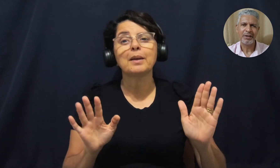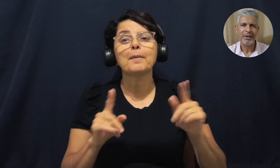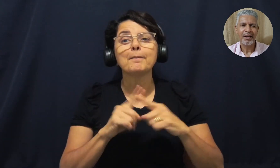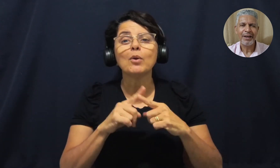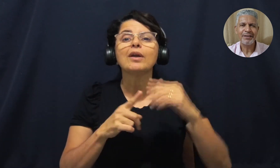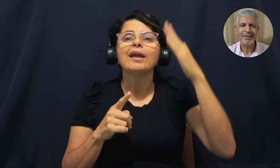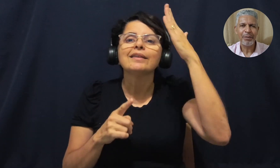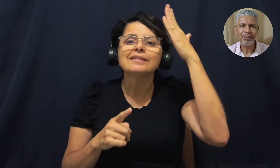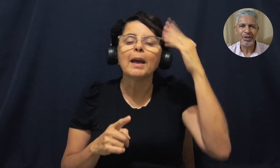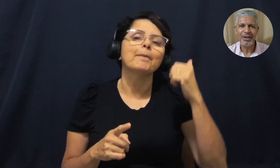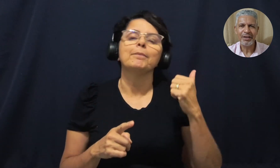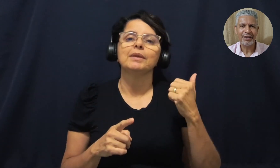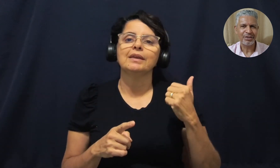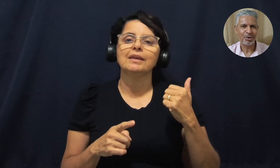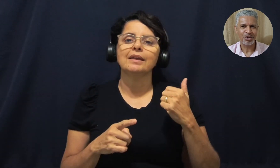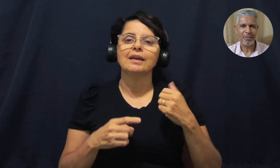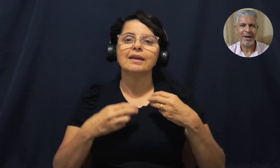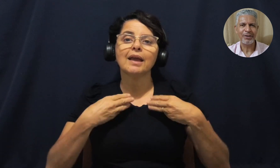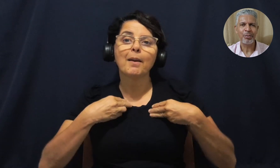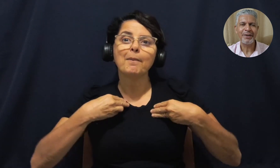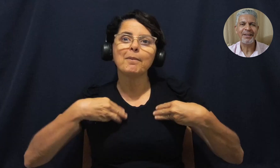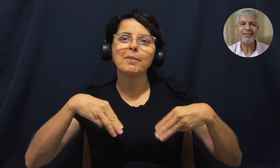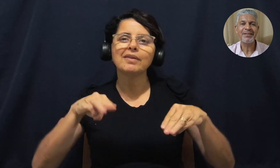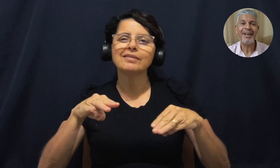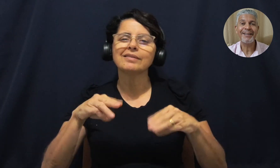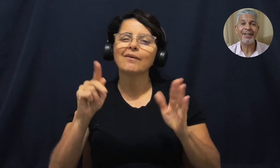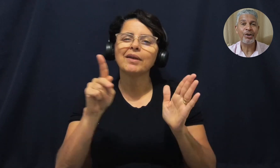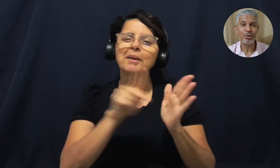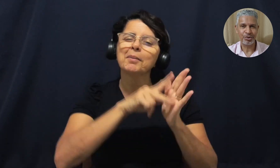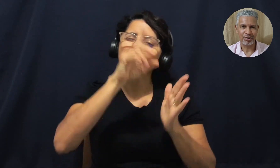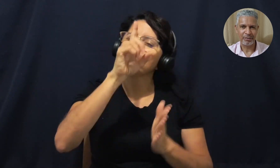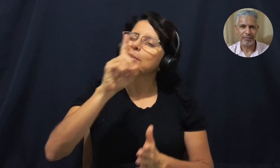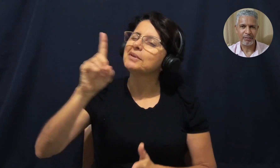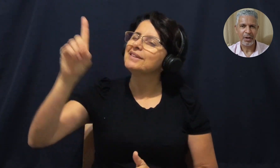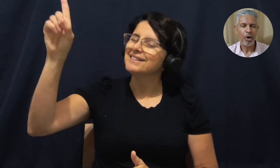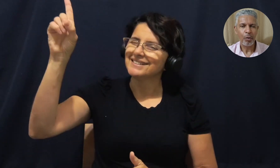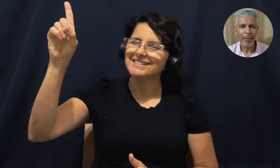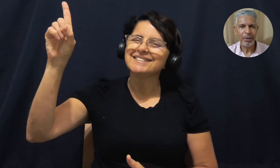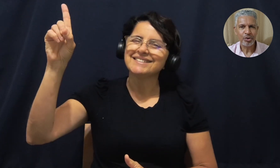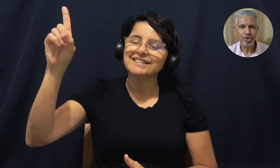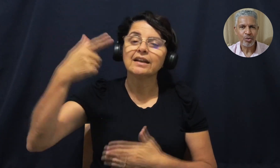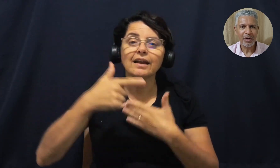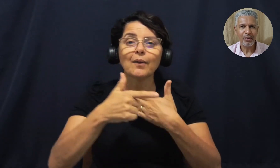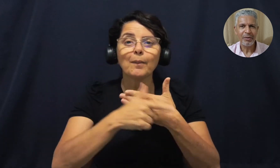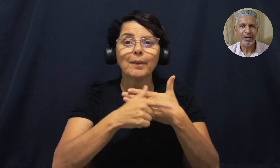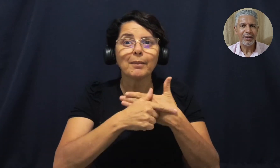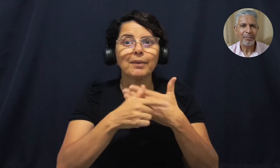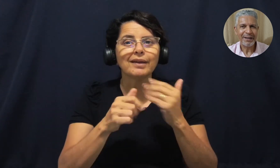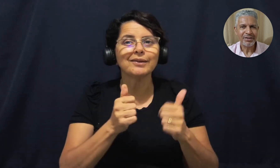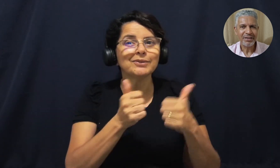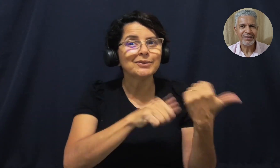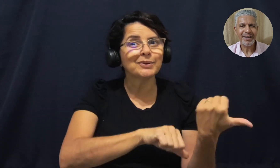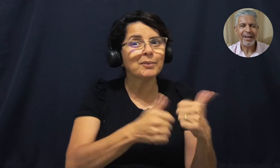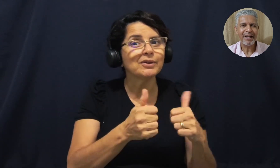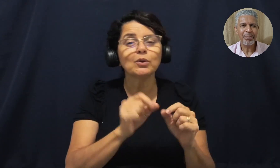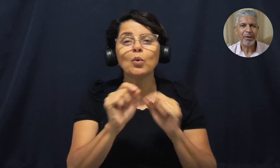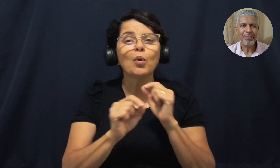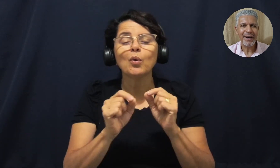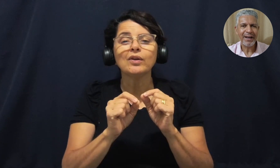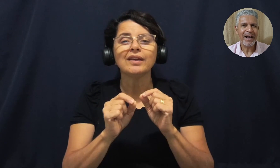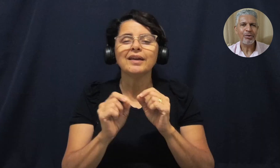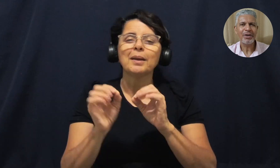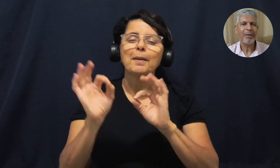não. Ele sabia que seu chamado pertencia a Deus. O papel de João Batista